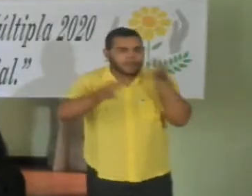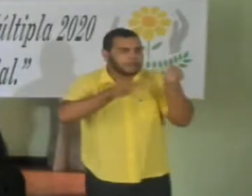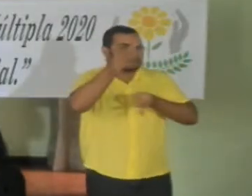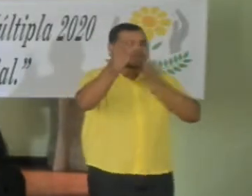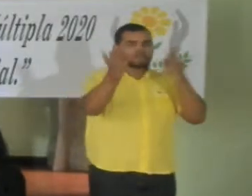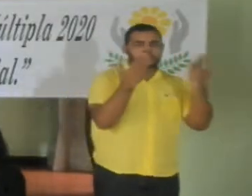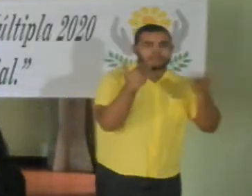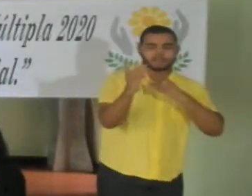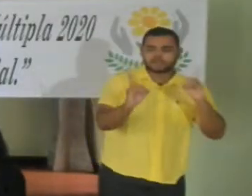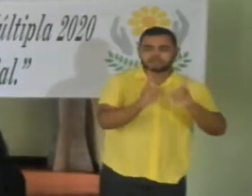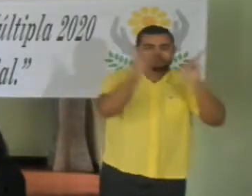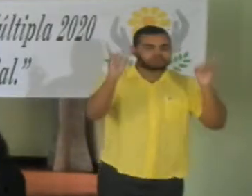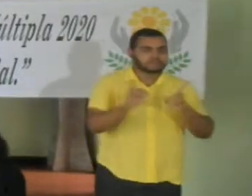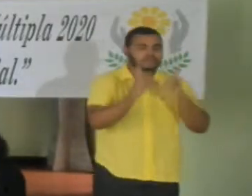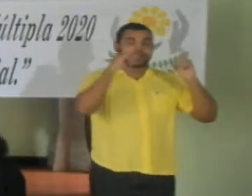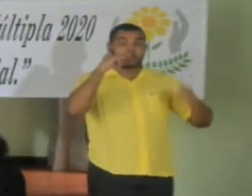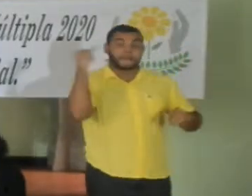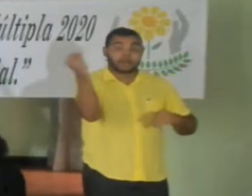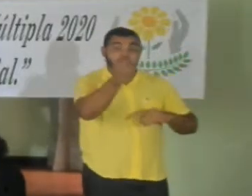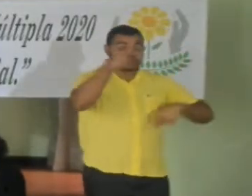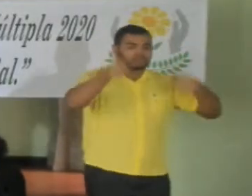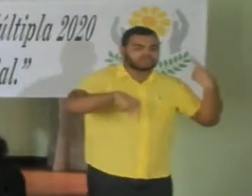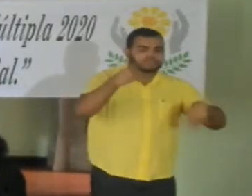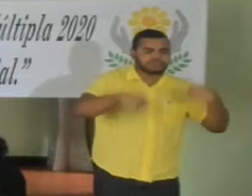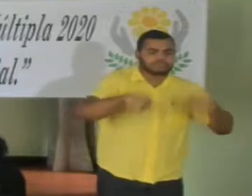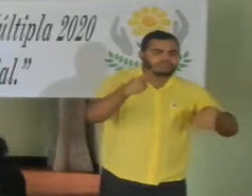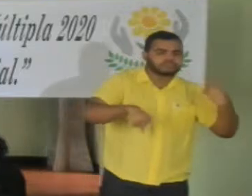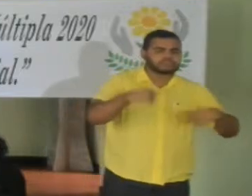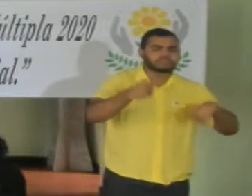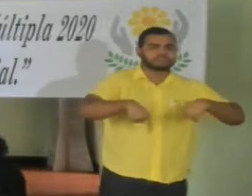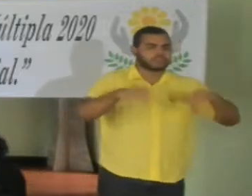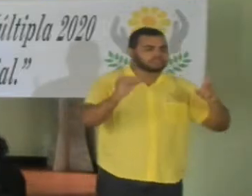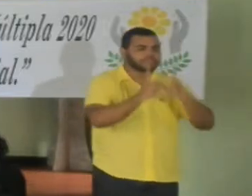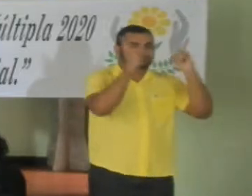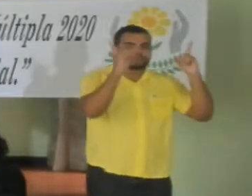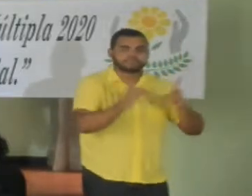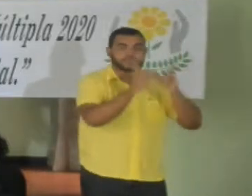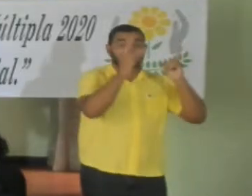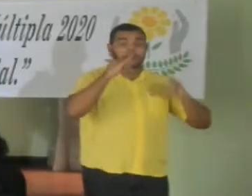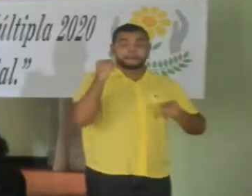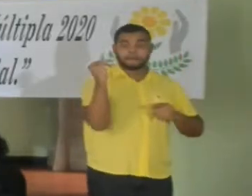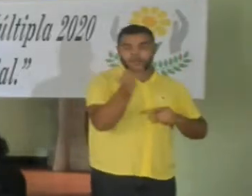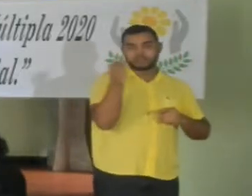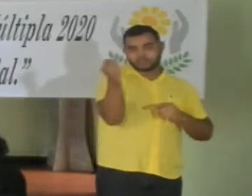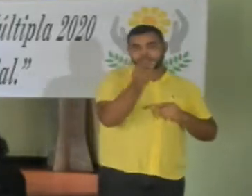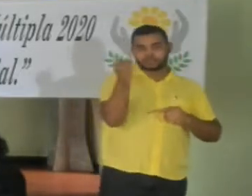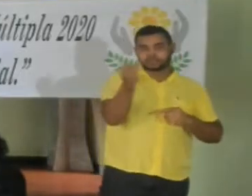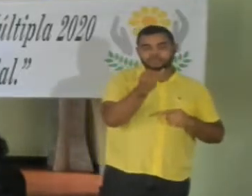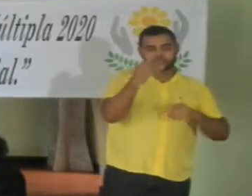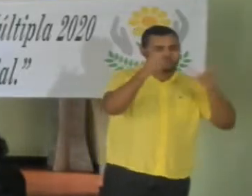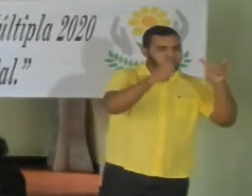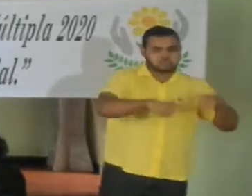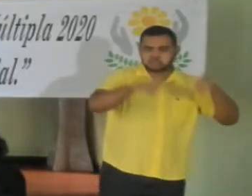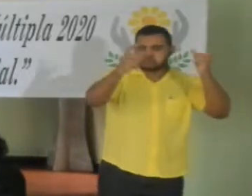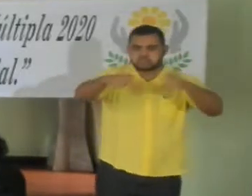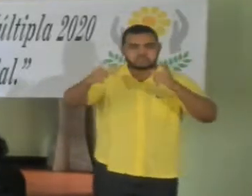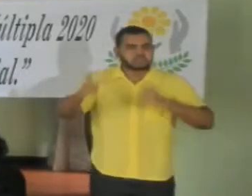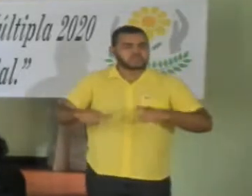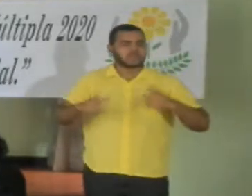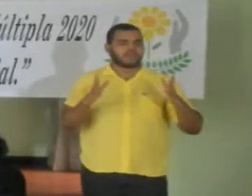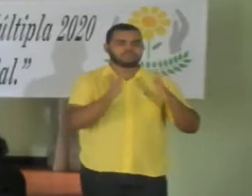nas colocações, nas discussões, né, em debates, em locais públicos. Então,